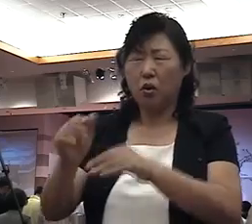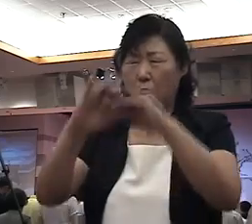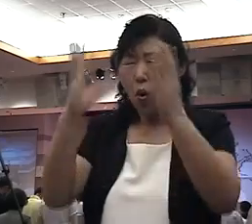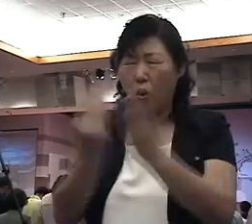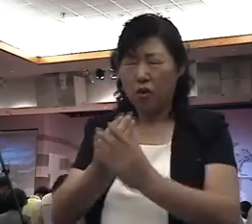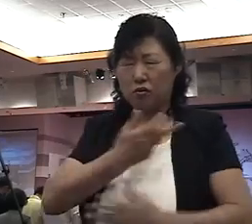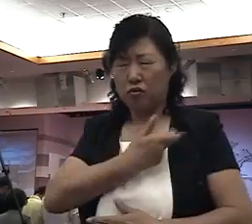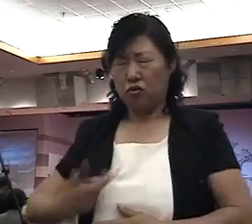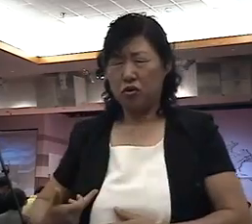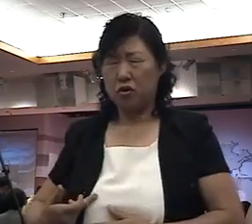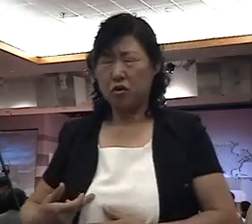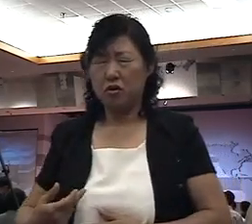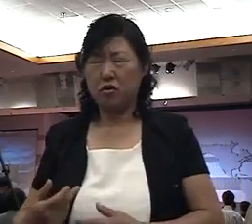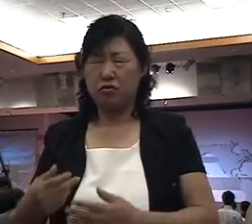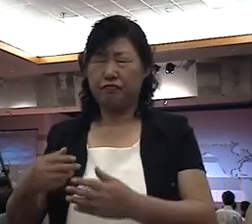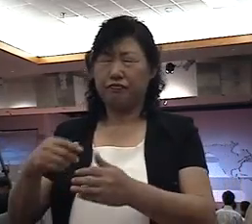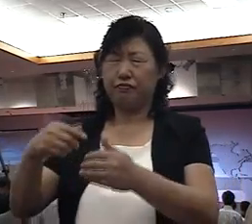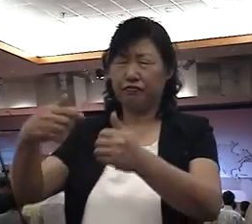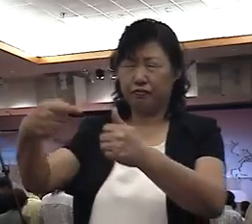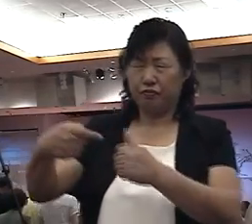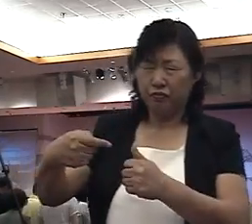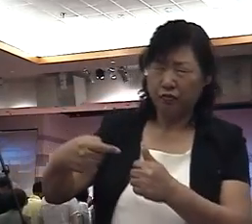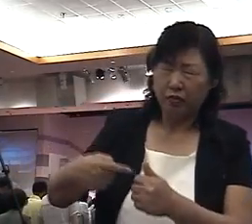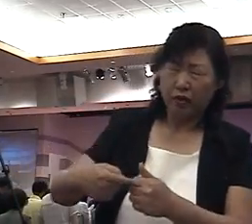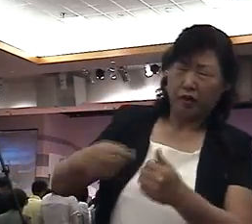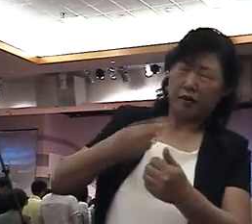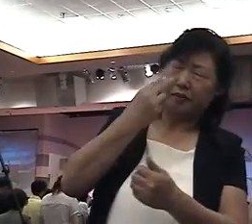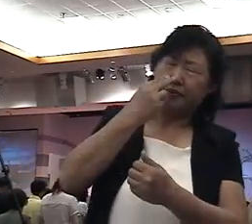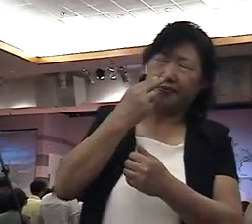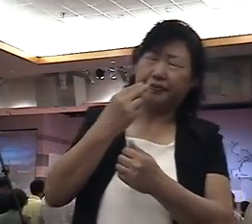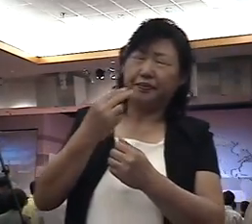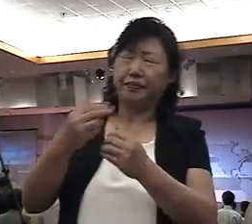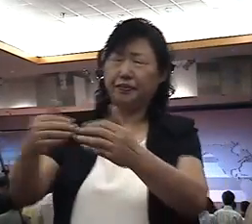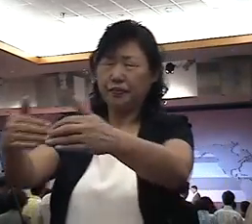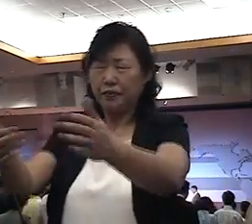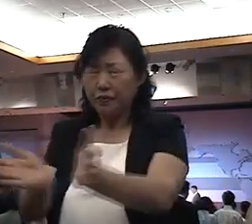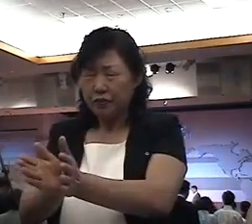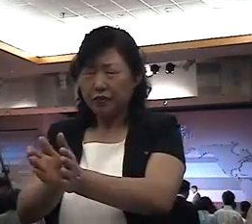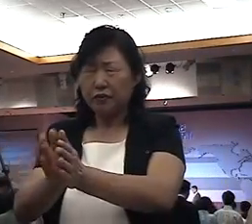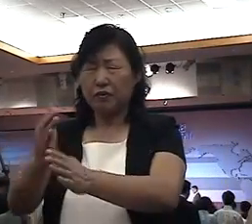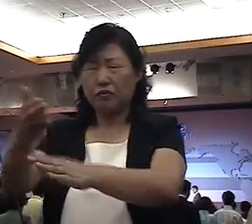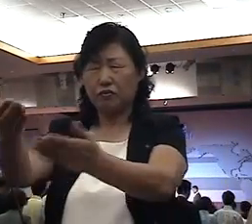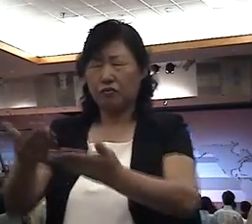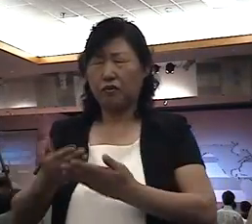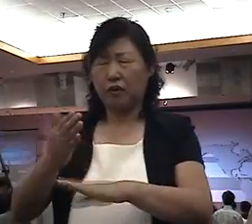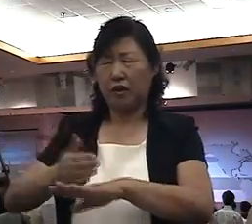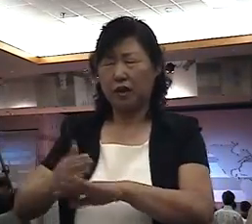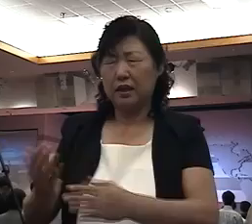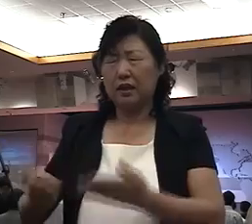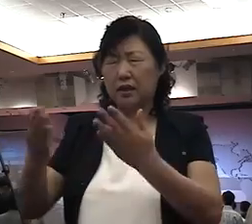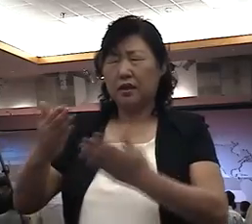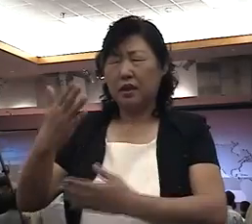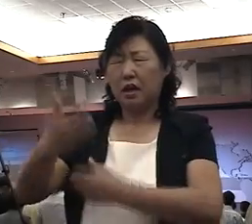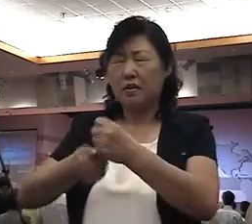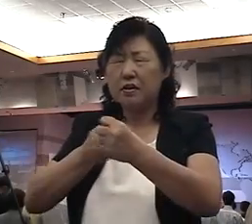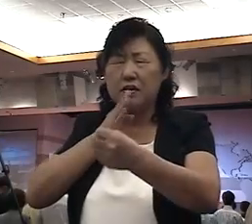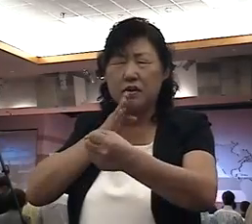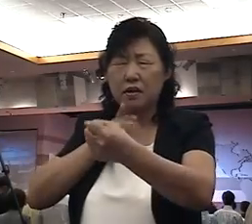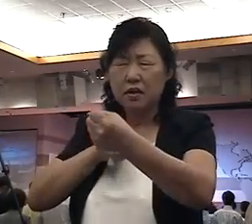공동체로 사명을 주심도 감사드립니다. 하나님 아버지, 주의 진리와 인자로서 우리를 구원하셨던